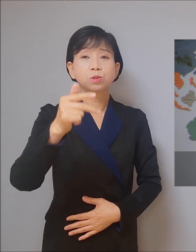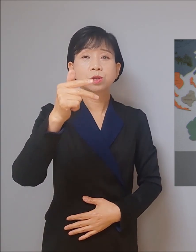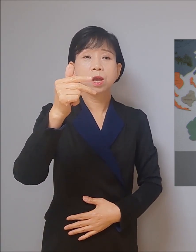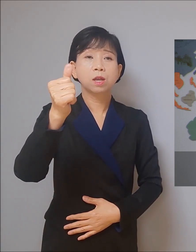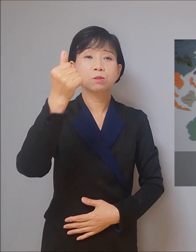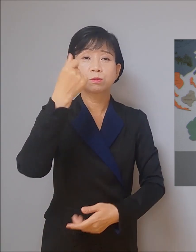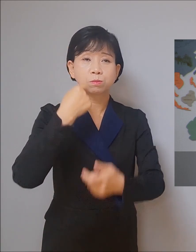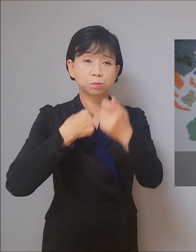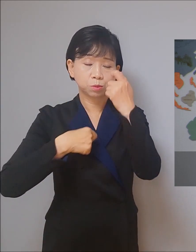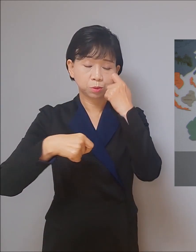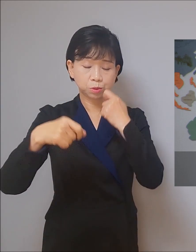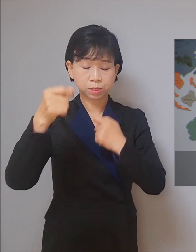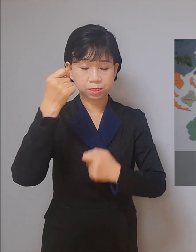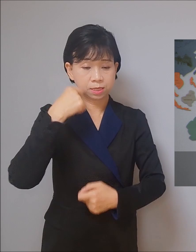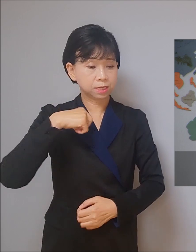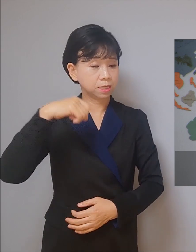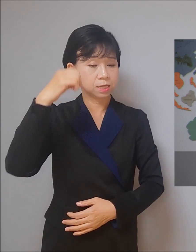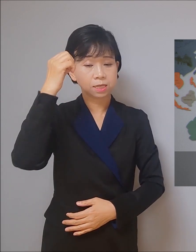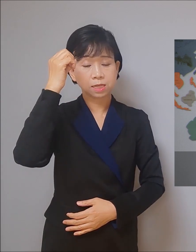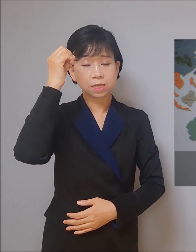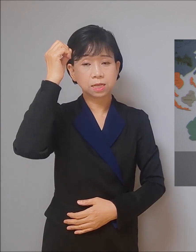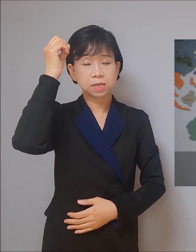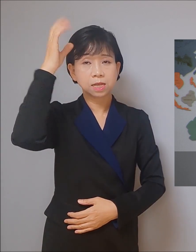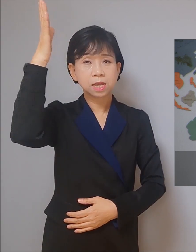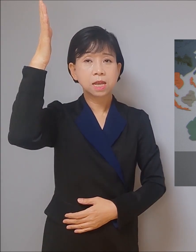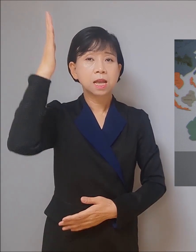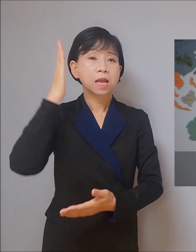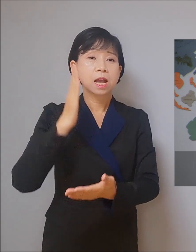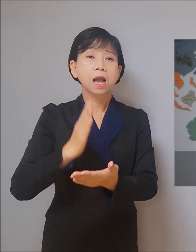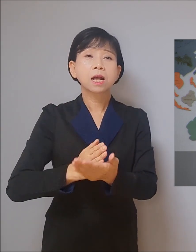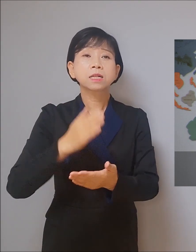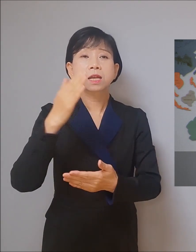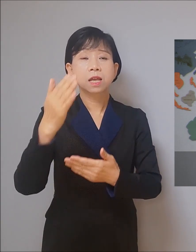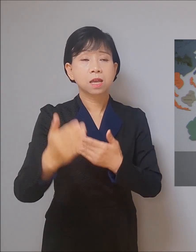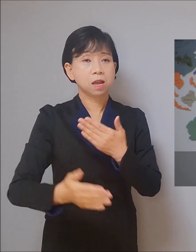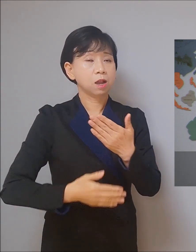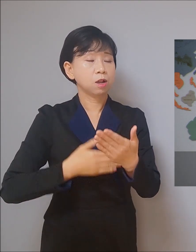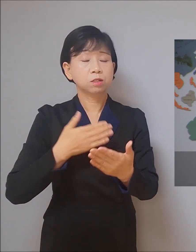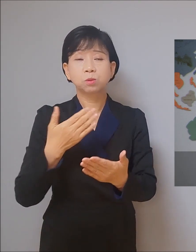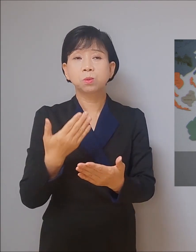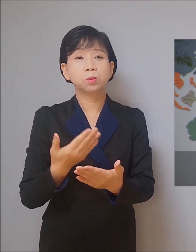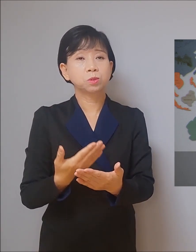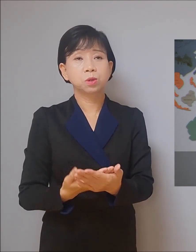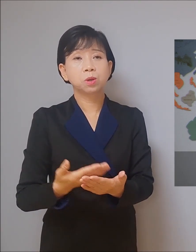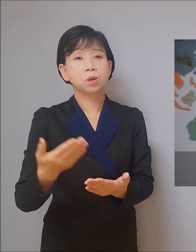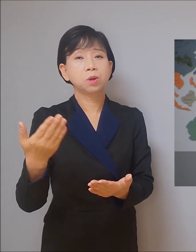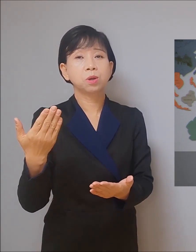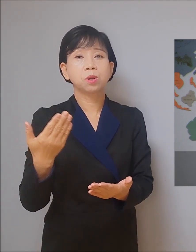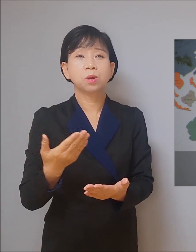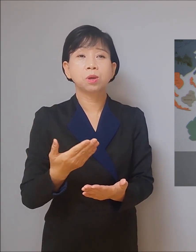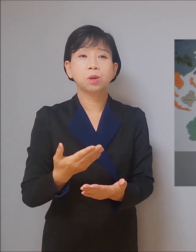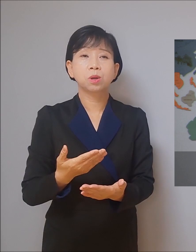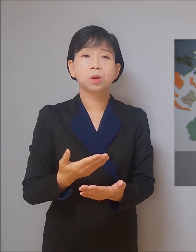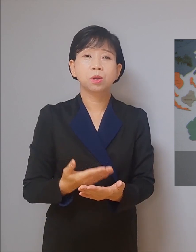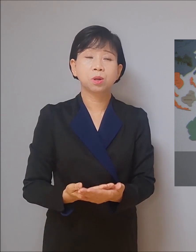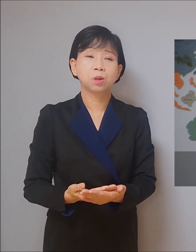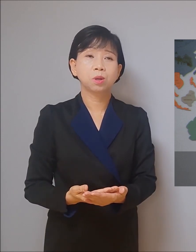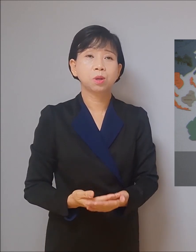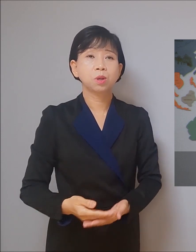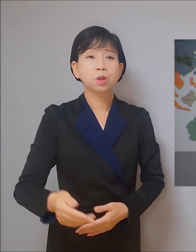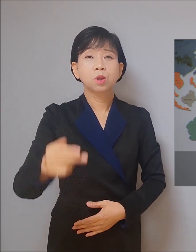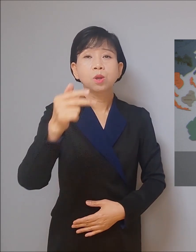흘렸던 주의 눈물 잊지 않게 하소. 주의 긍휼과